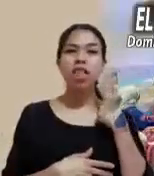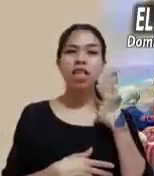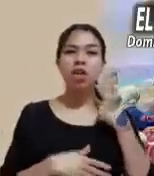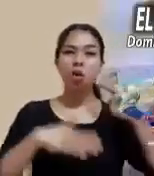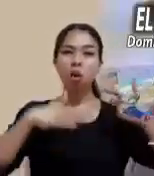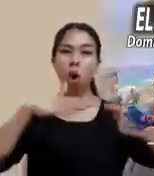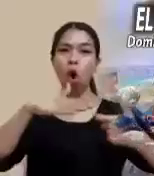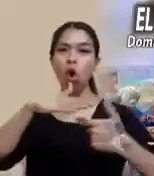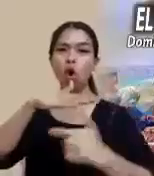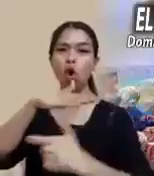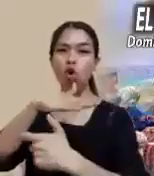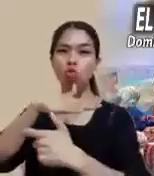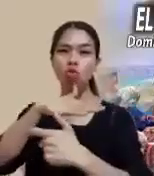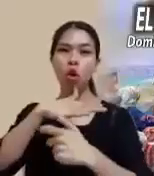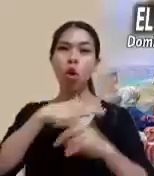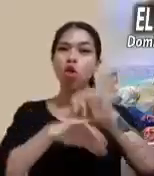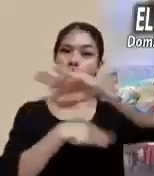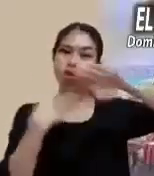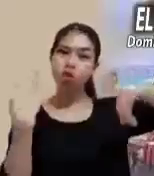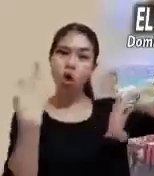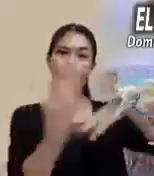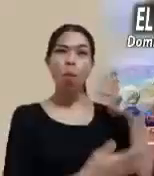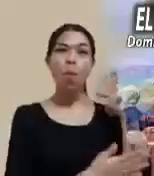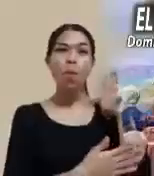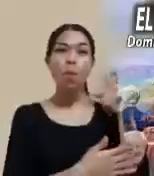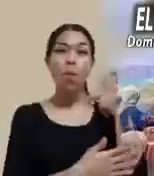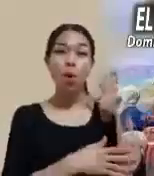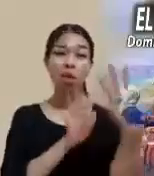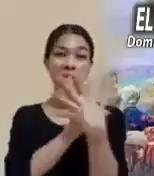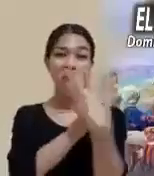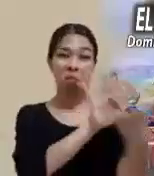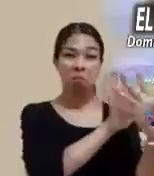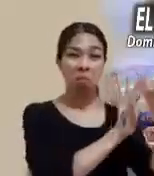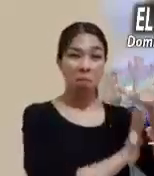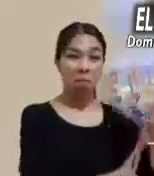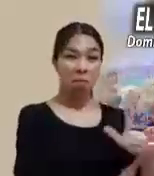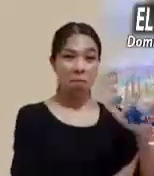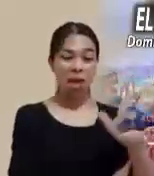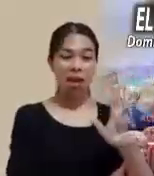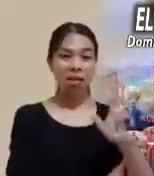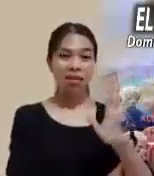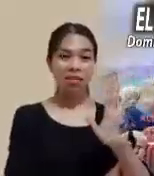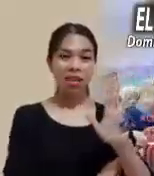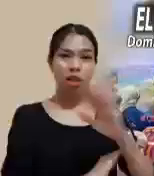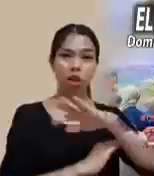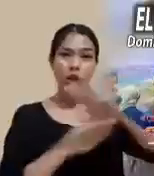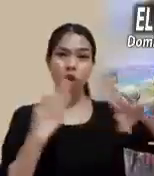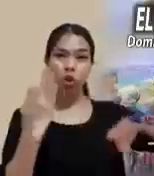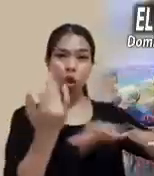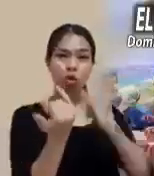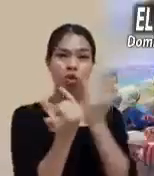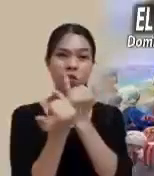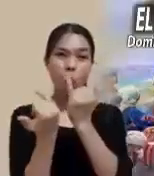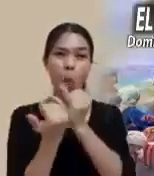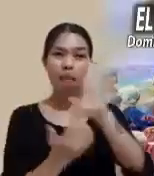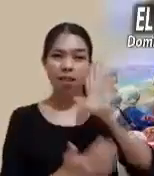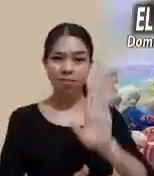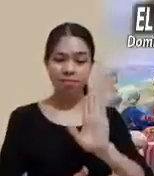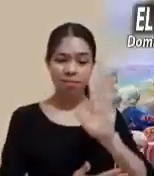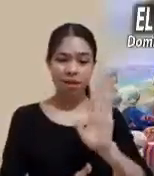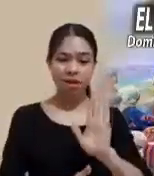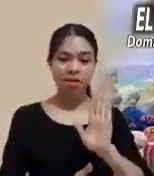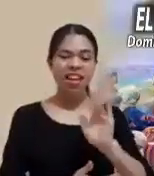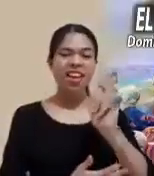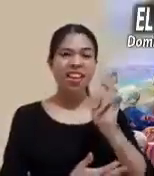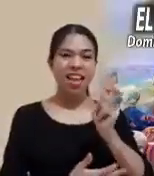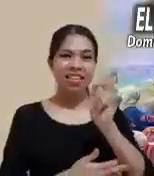llegado a todos los partidos, a todas las sociedades. Nadie escapa. Está comprobado que uno de los peores enemigos